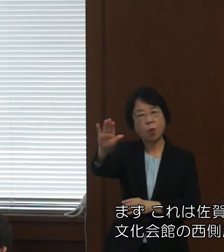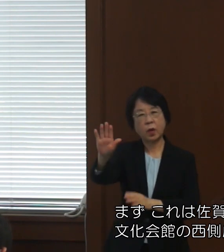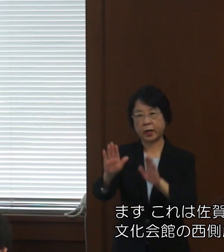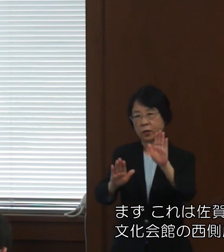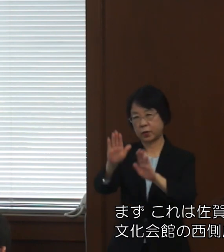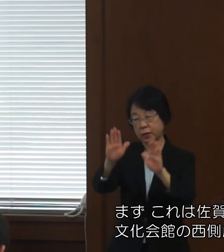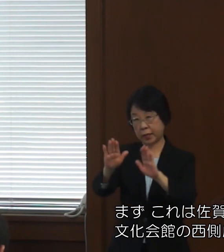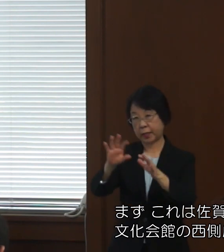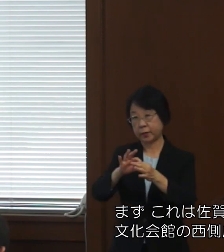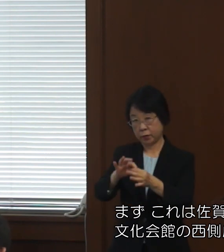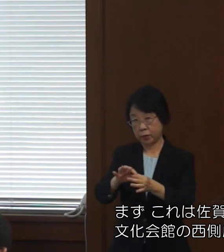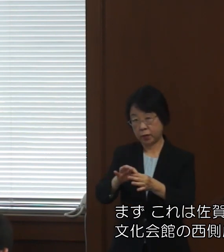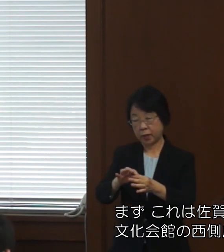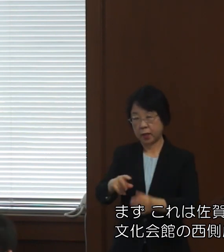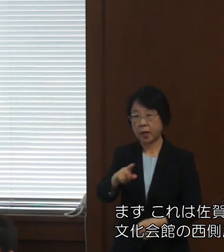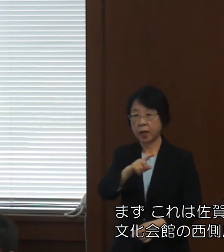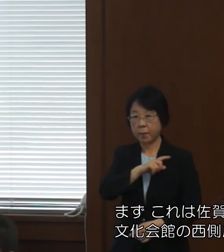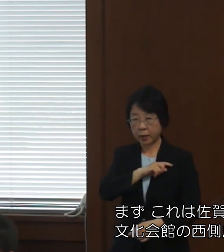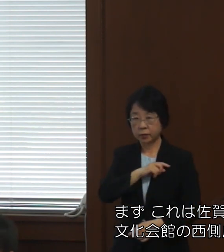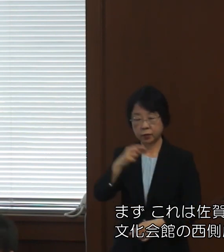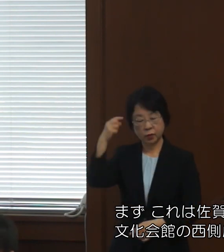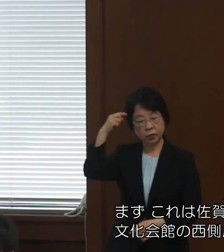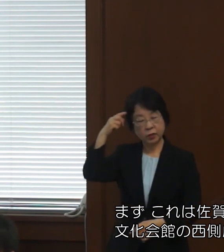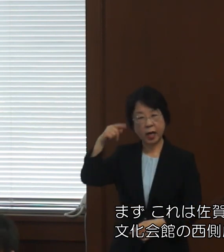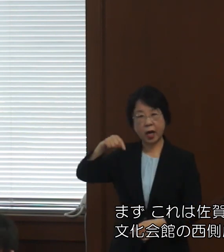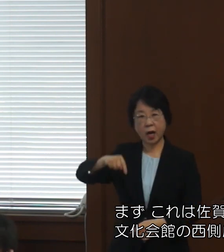は佐賀市の方でですね